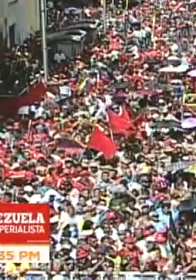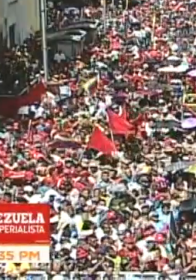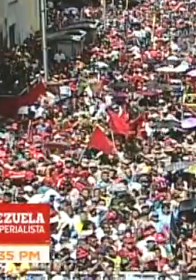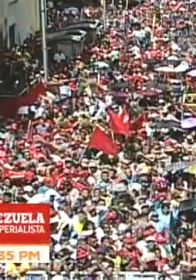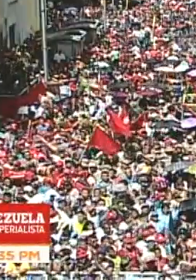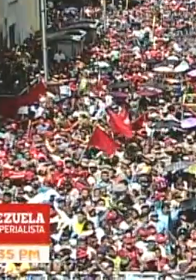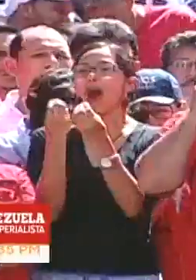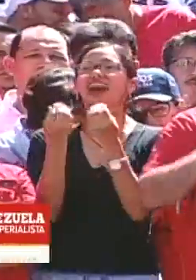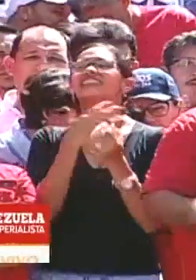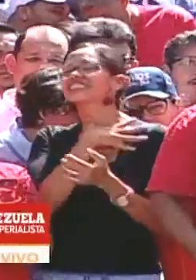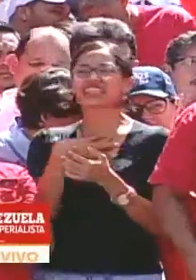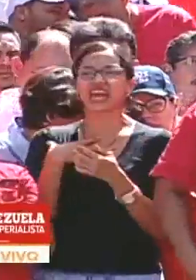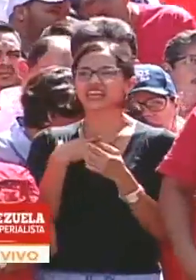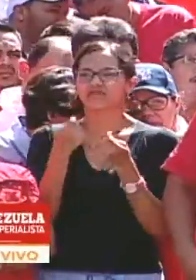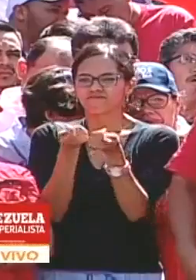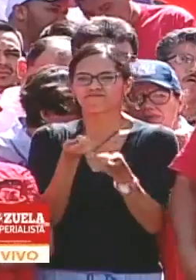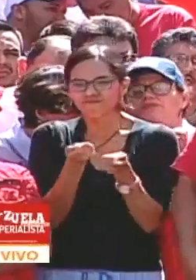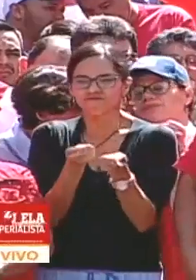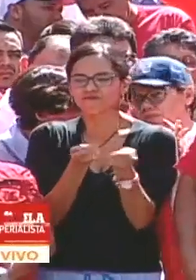Nos han querido provocar.